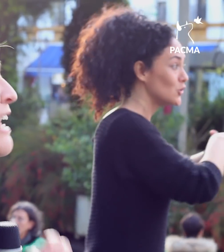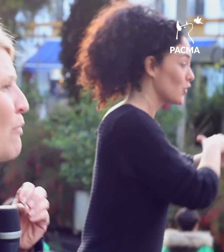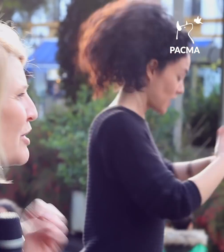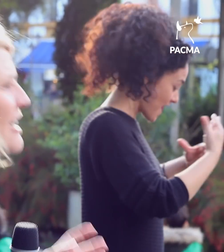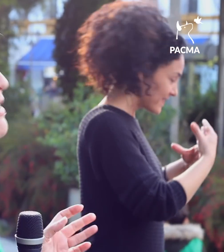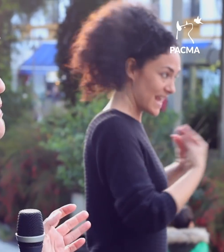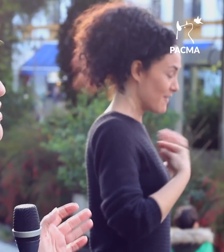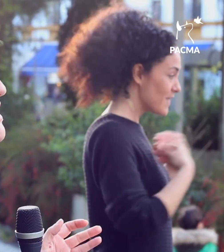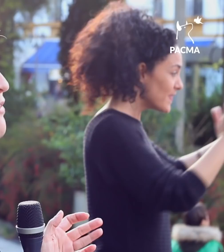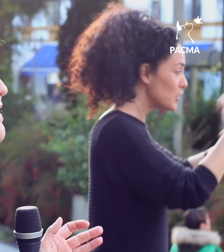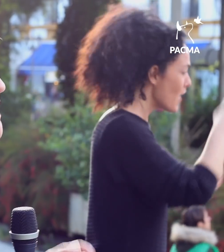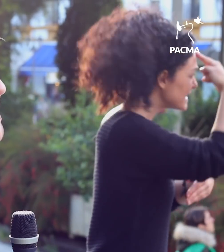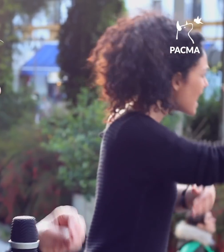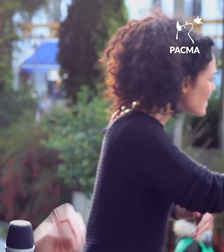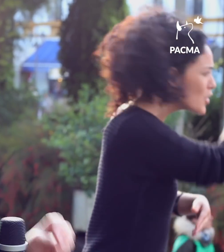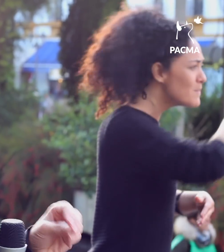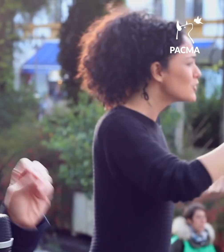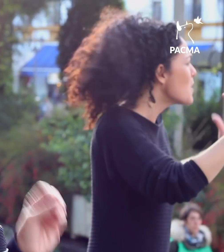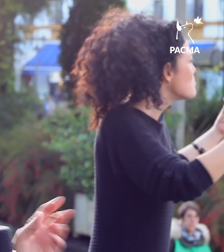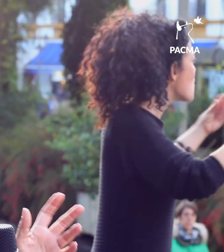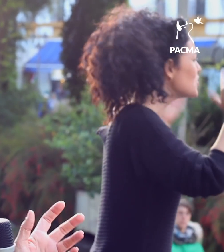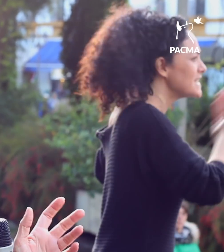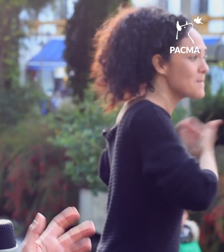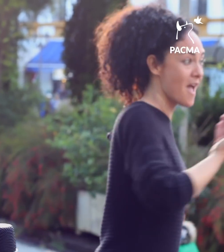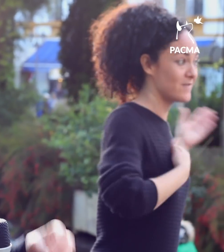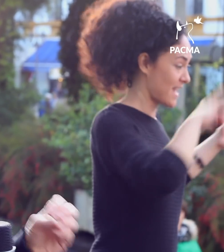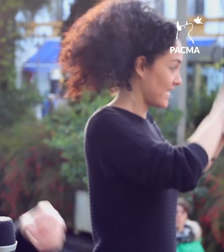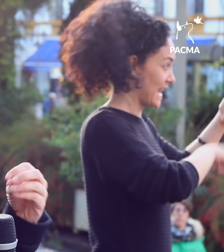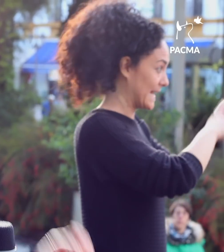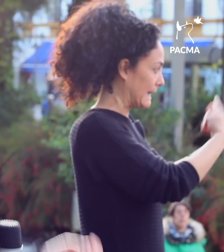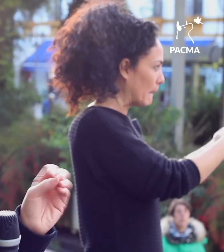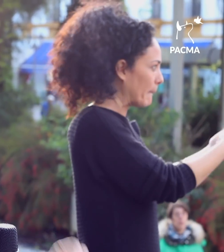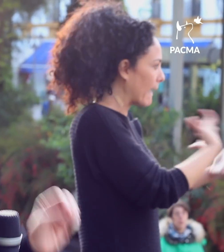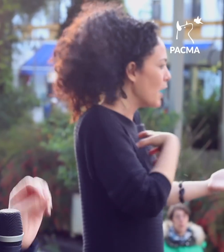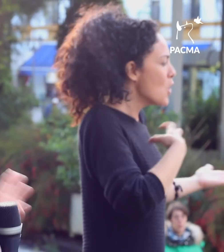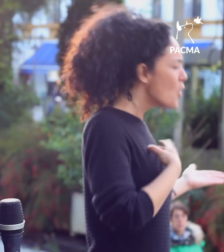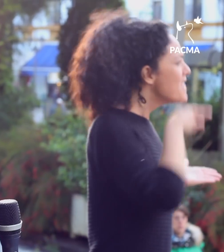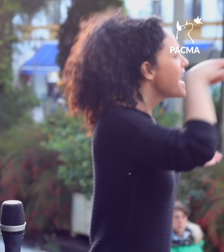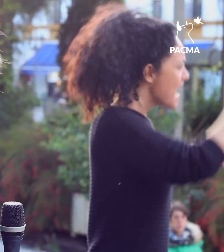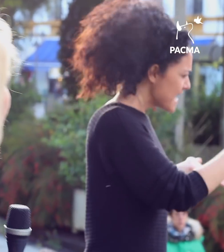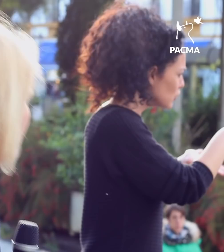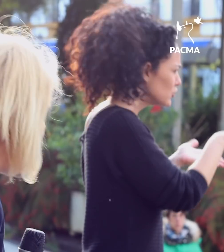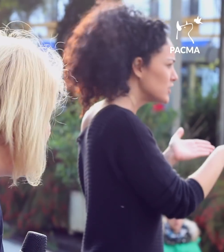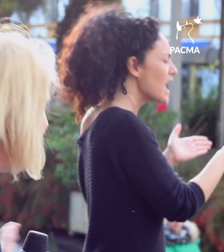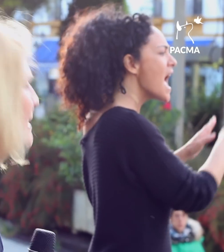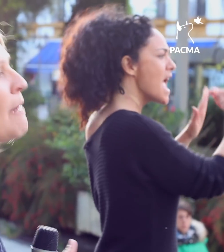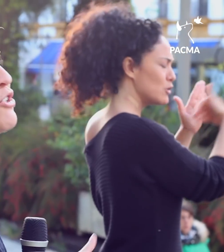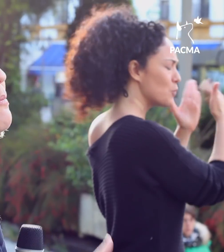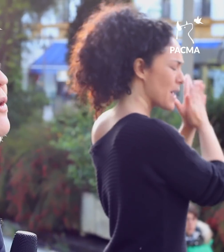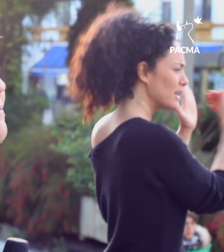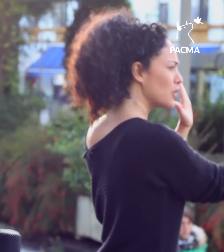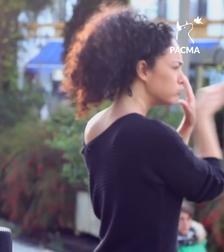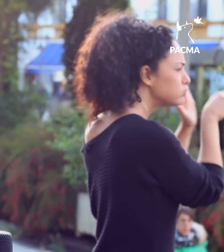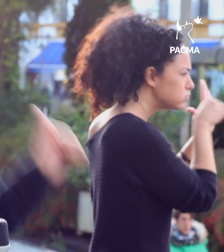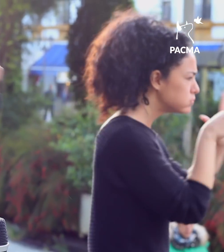Y sé que hay muchísimas personas afectadas que no pueden ni pagar el alquiler. Todos esos temas están incluidos en nuestro programa electoral. Llevamos